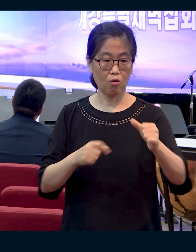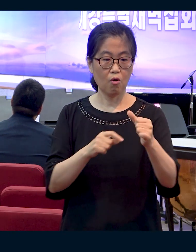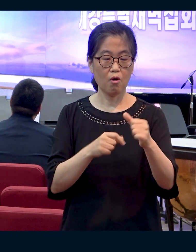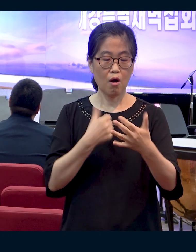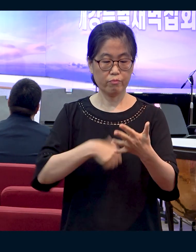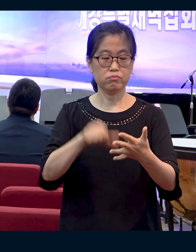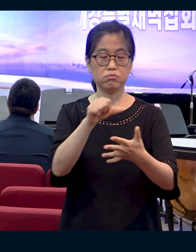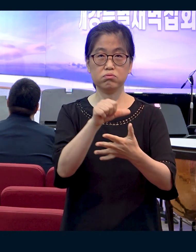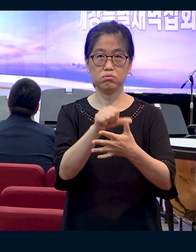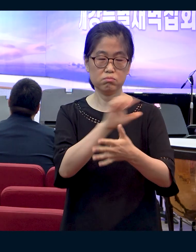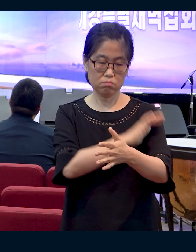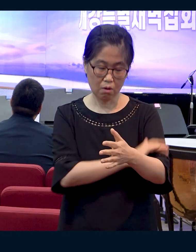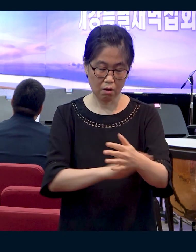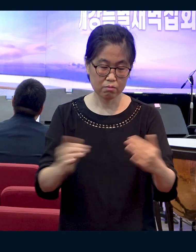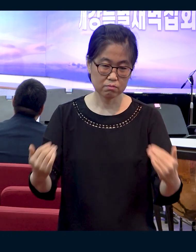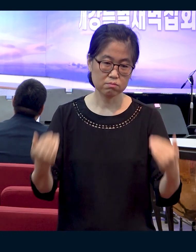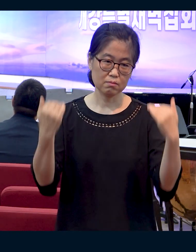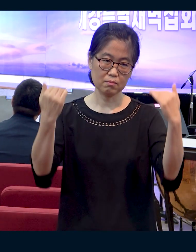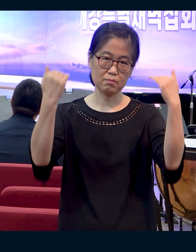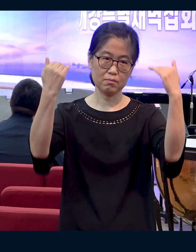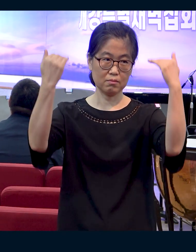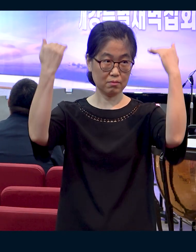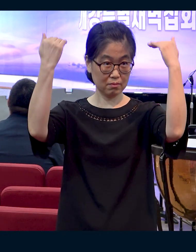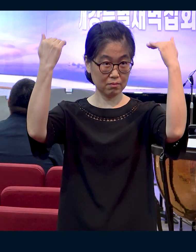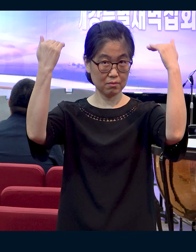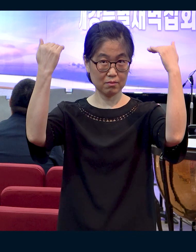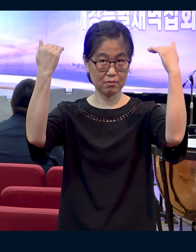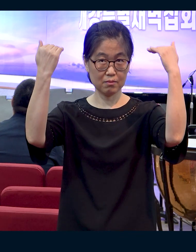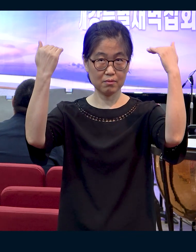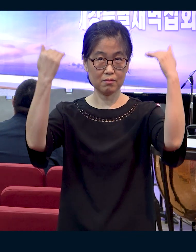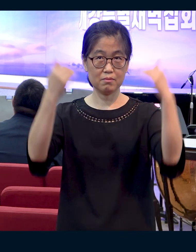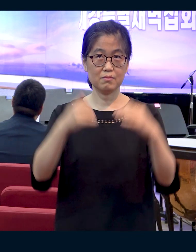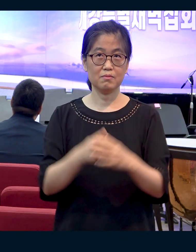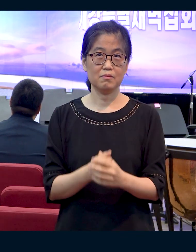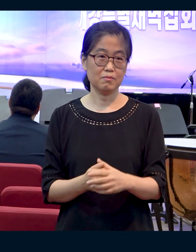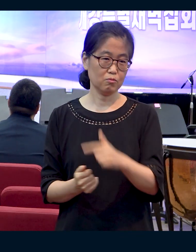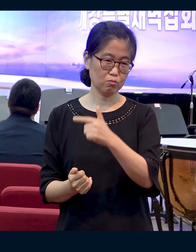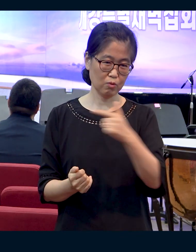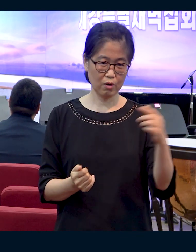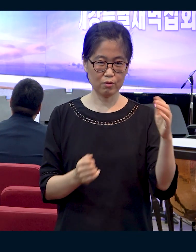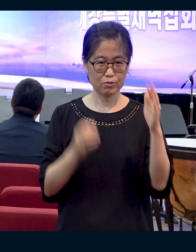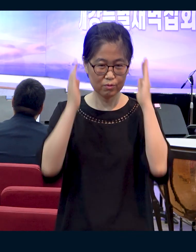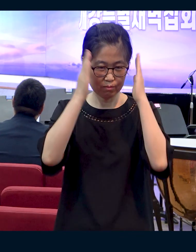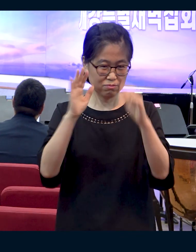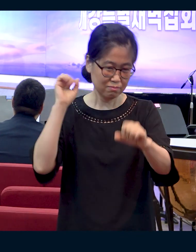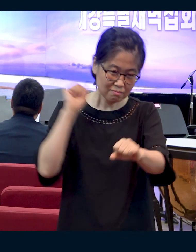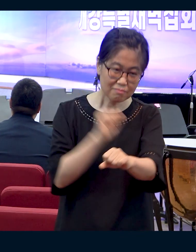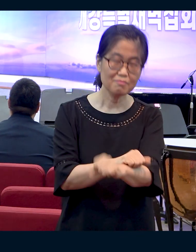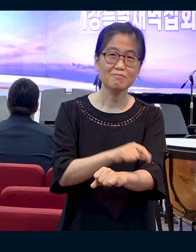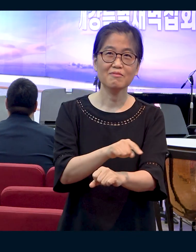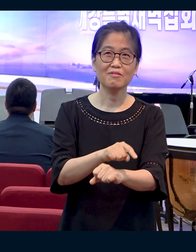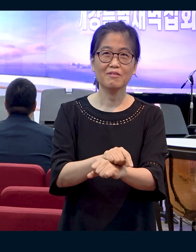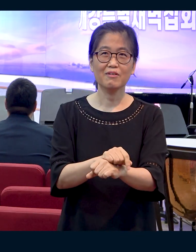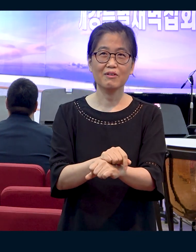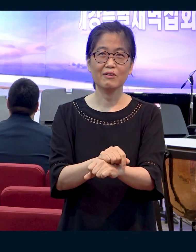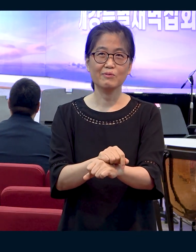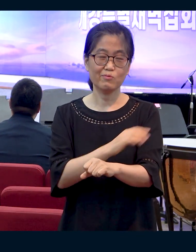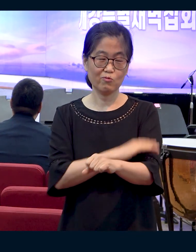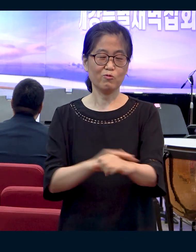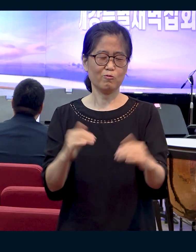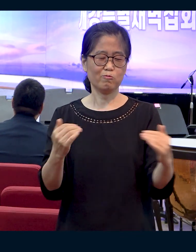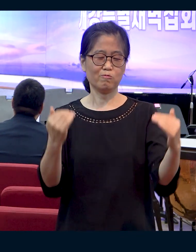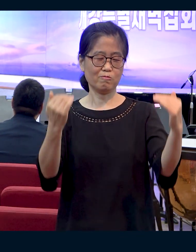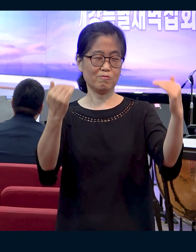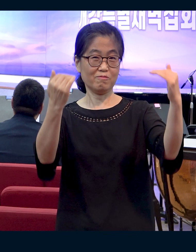또 잘 커서, 자녀들이 잘 커서 너무 아주 이렇게 공부도 잘하고, 그리고 또 나름 이렇게 딱